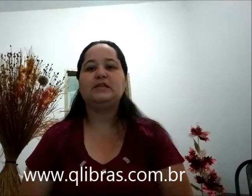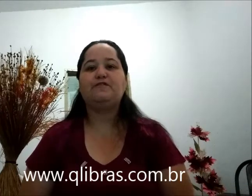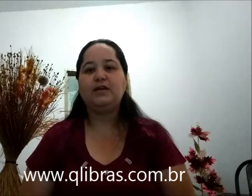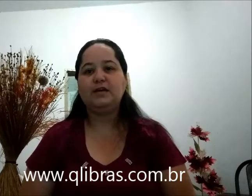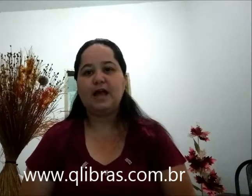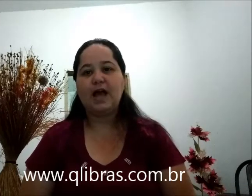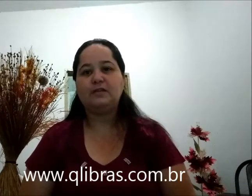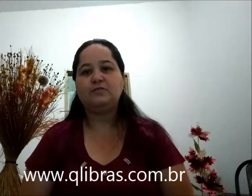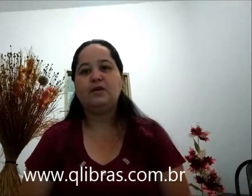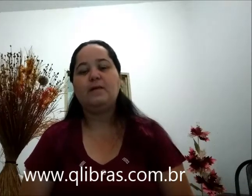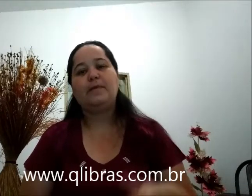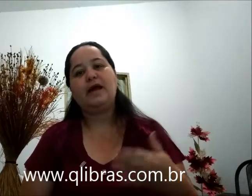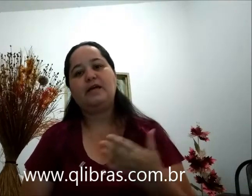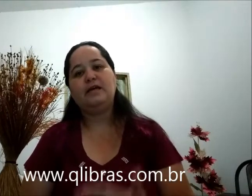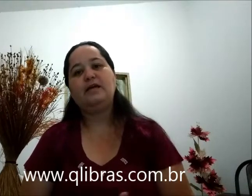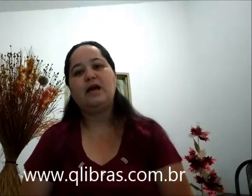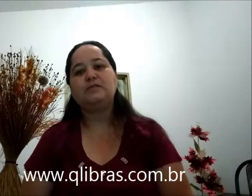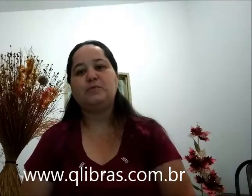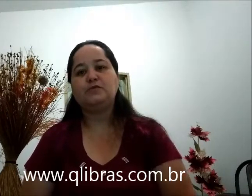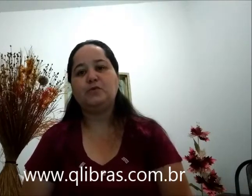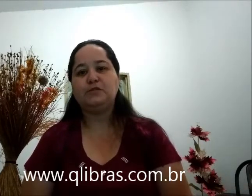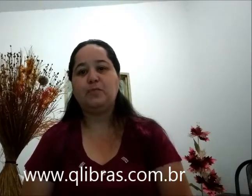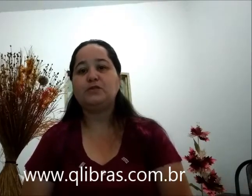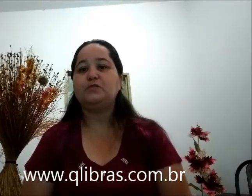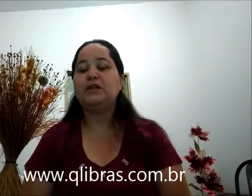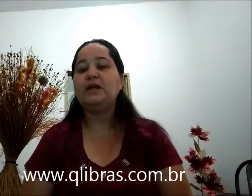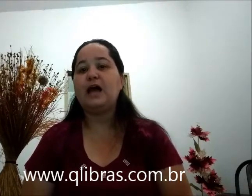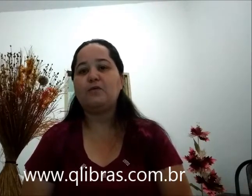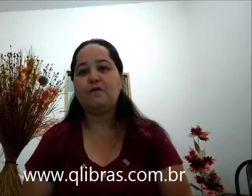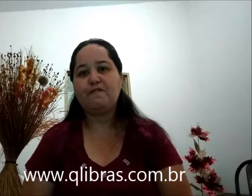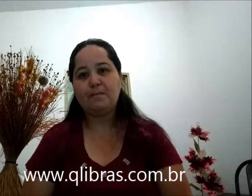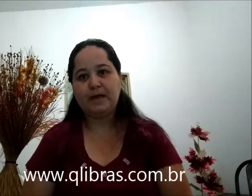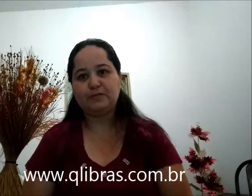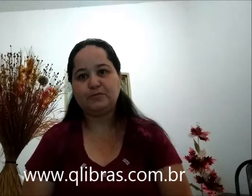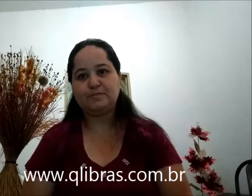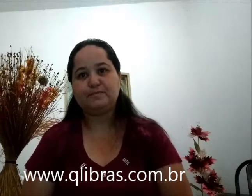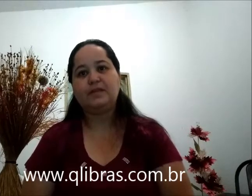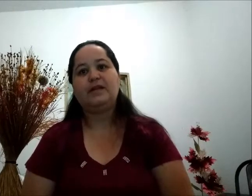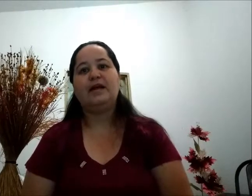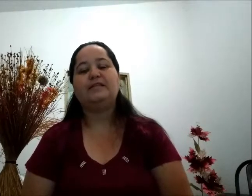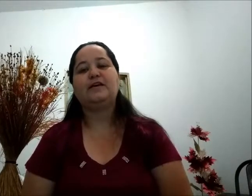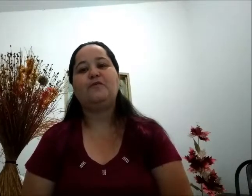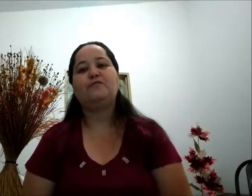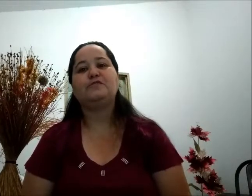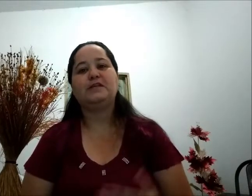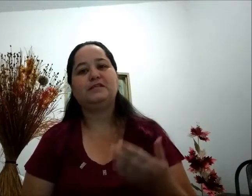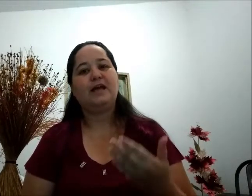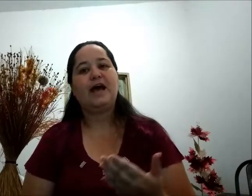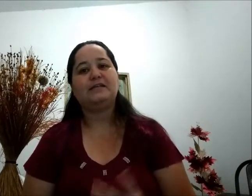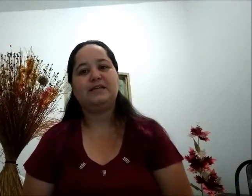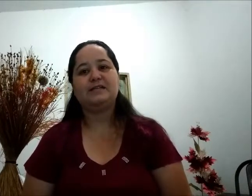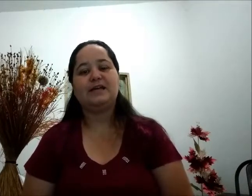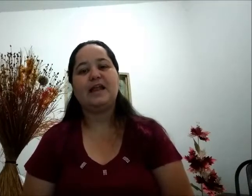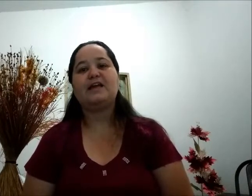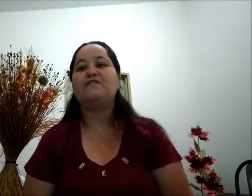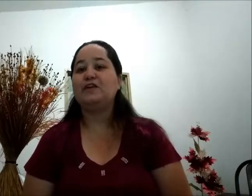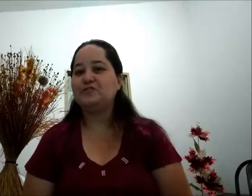foi criado para que as pessoas possam treinar o alfabeto, né? Então, vocês acessem lá que vai